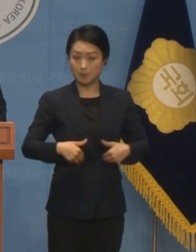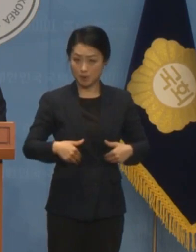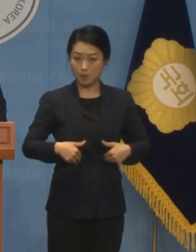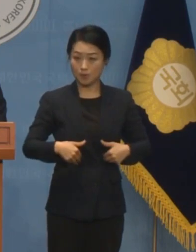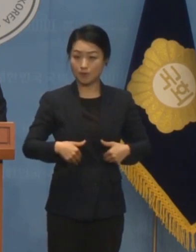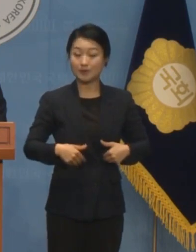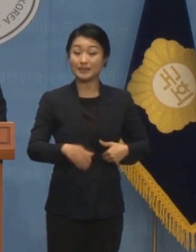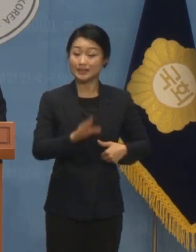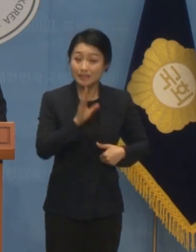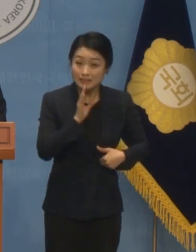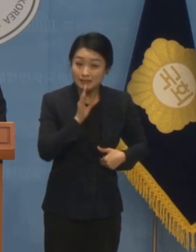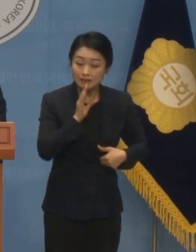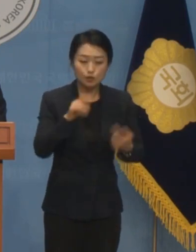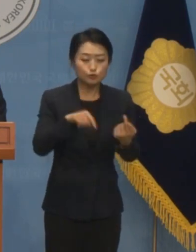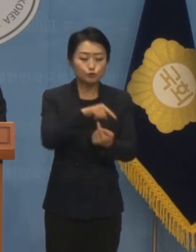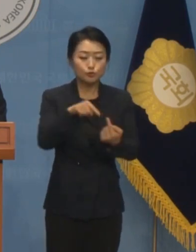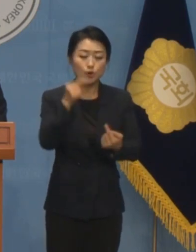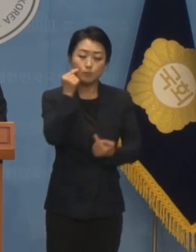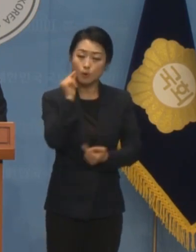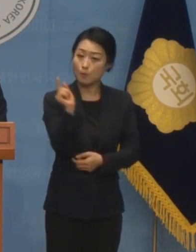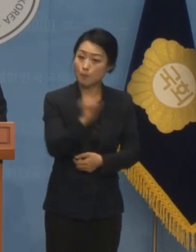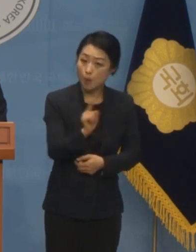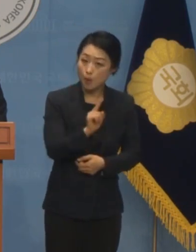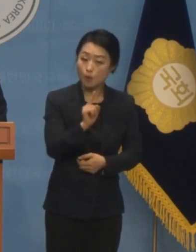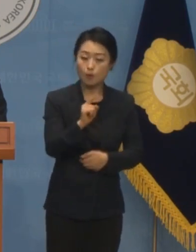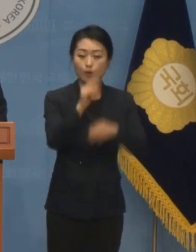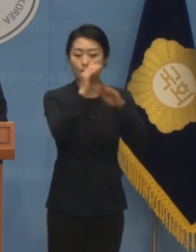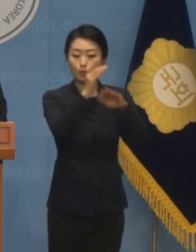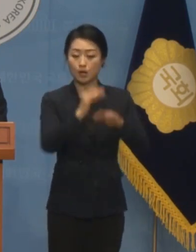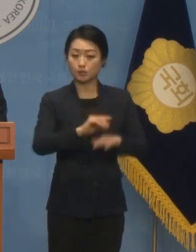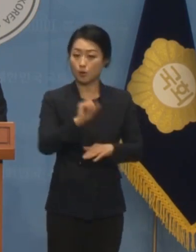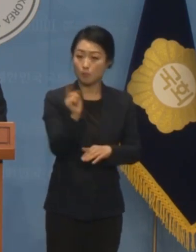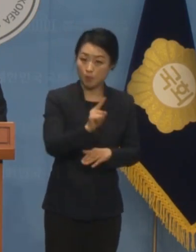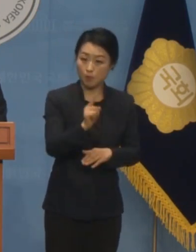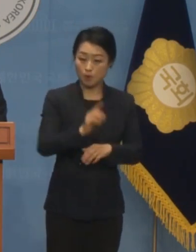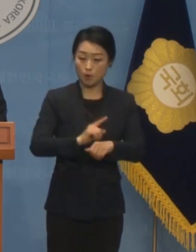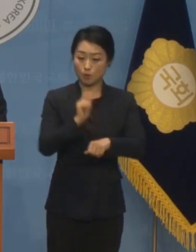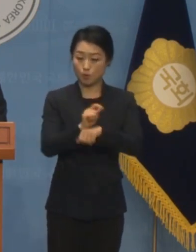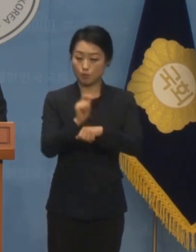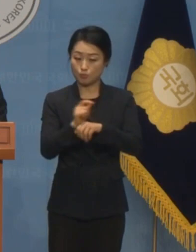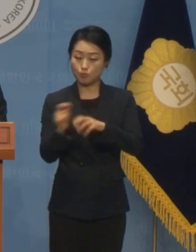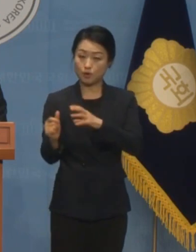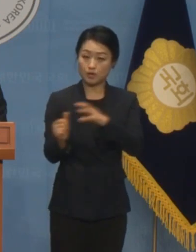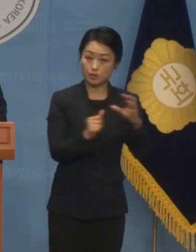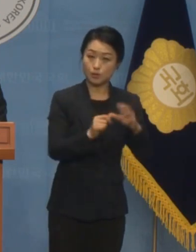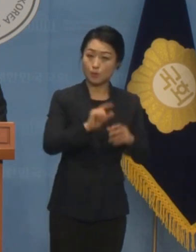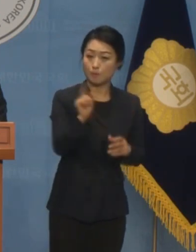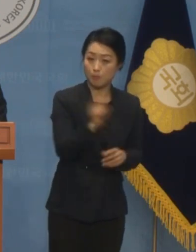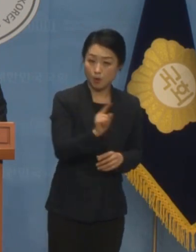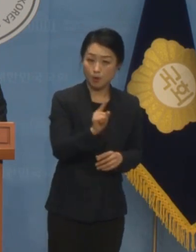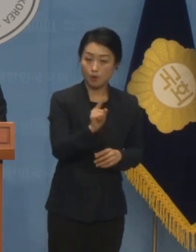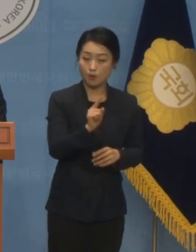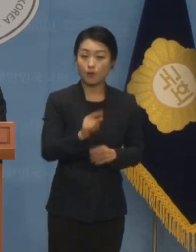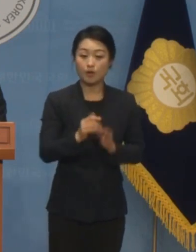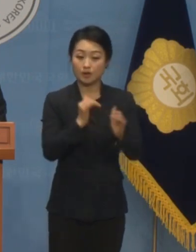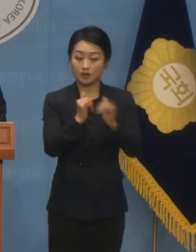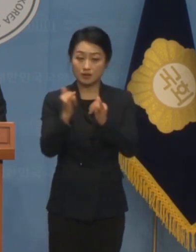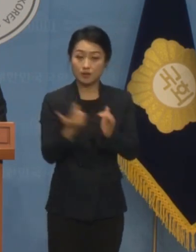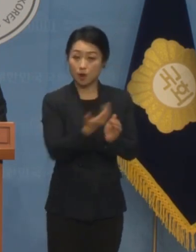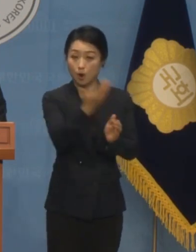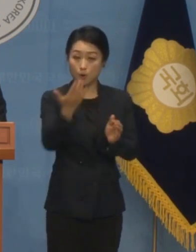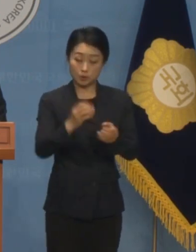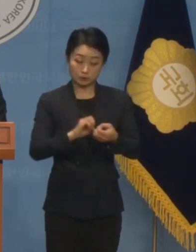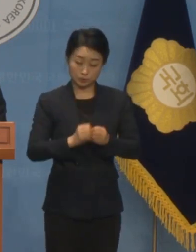사실이라면 어떻게 운영하였는지, 그 과정에서 공무원을 동원하지는 않았는지, 여론 조작을